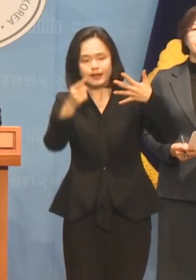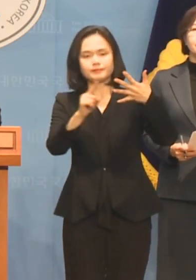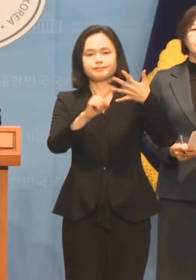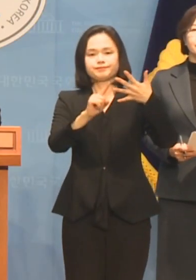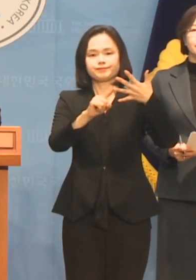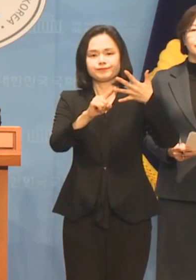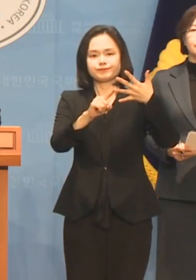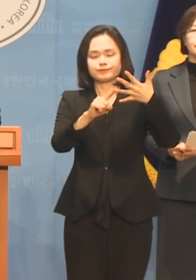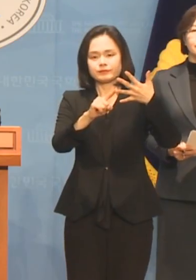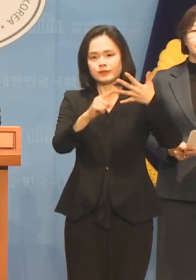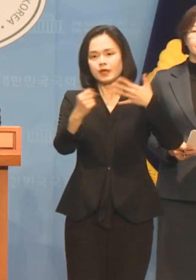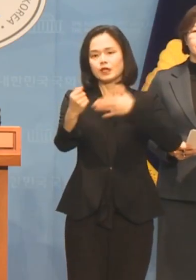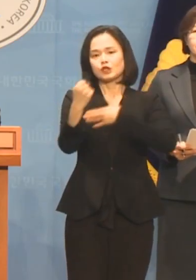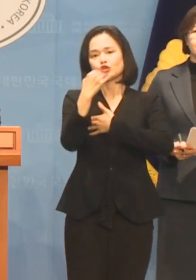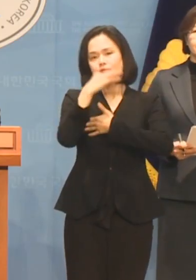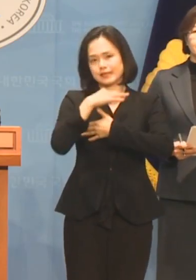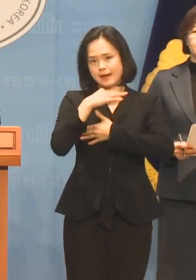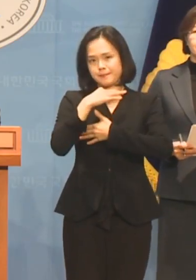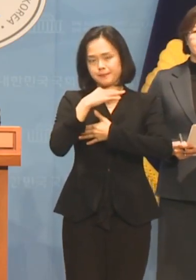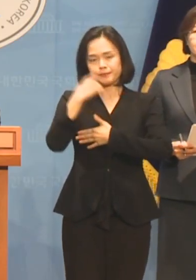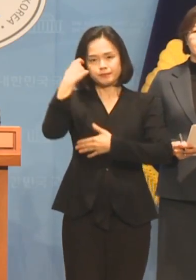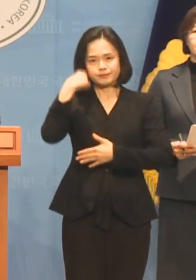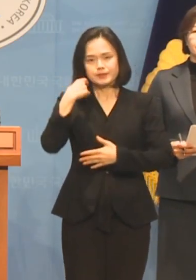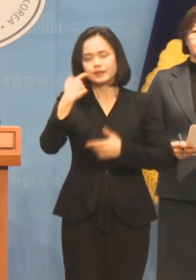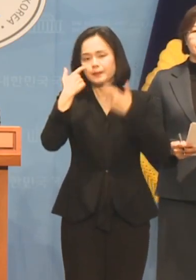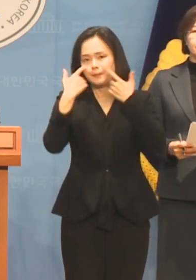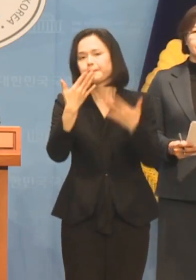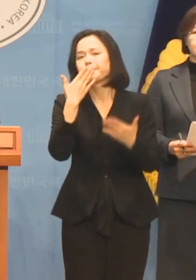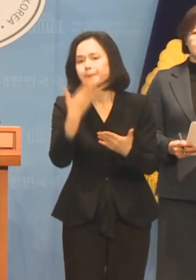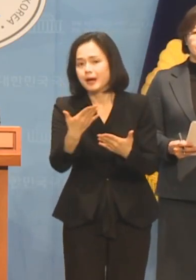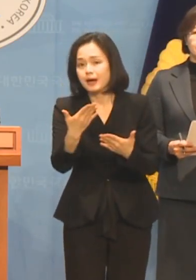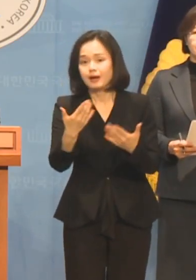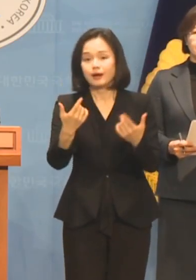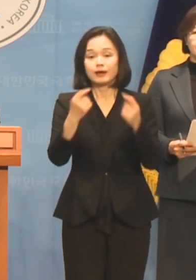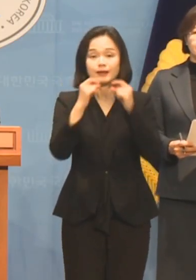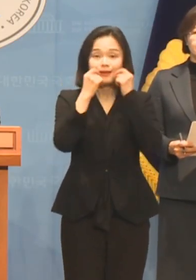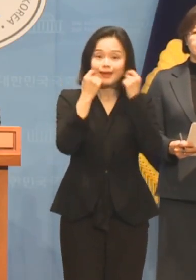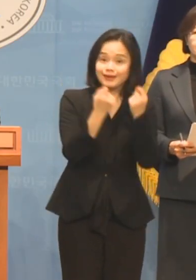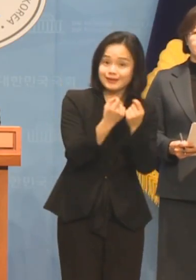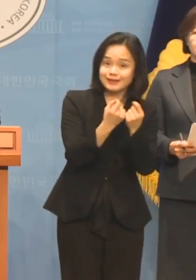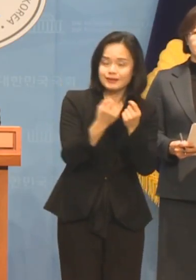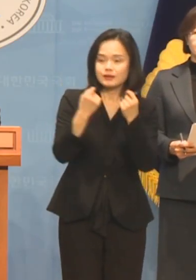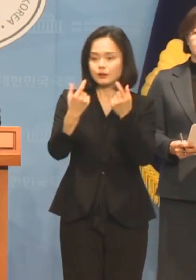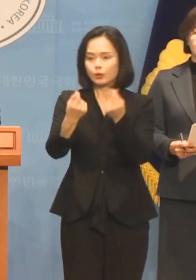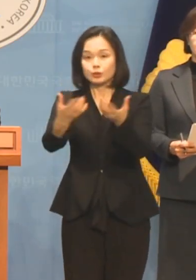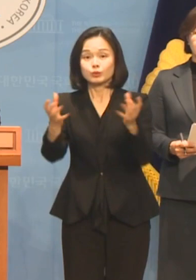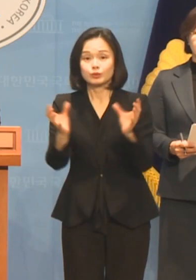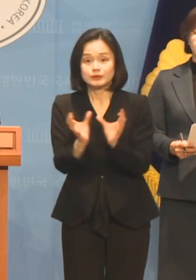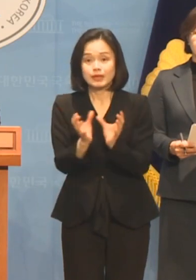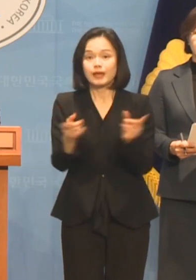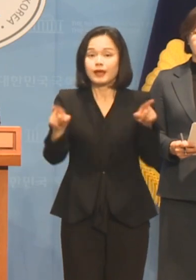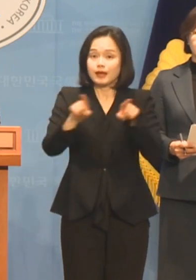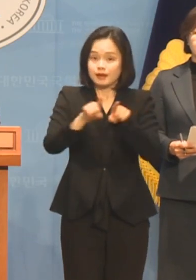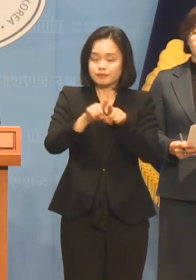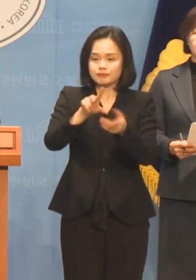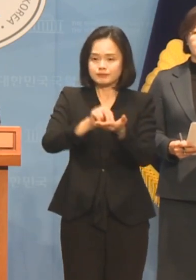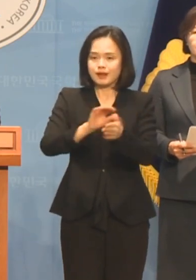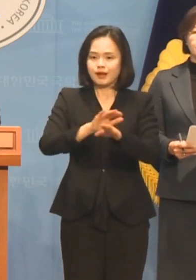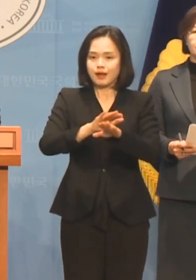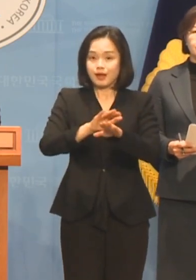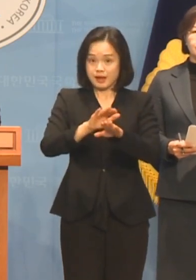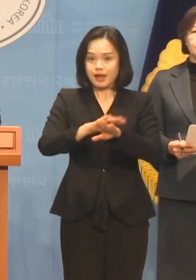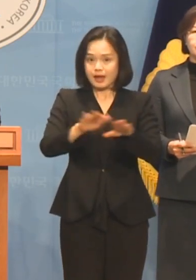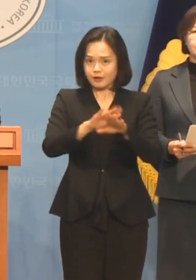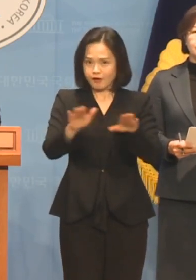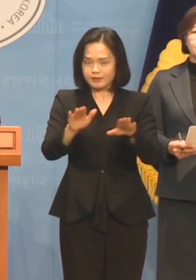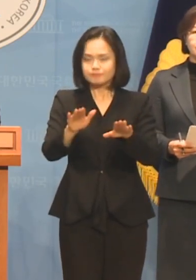직면한 역경과 위협을 개인으로서 그리고 공동체로서 극복할 수 있다는 느낌을 의미합니다. 그